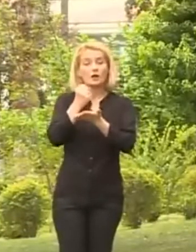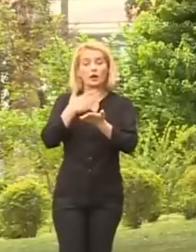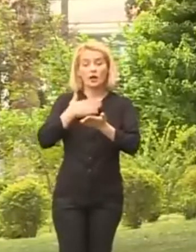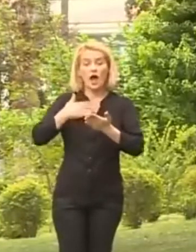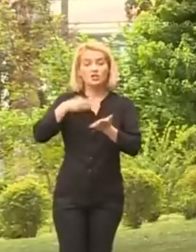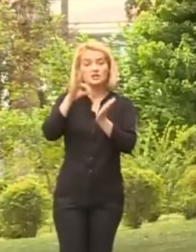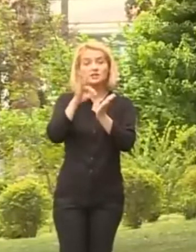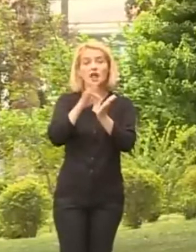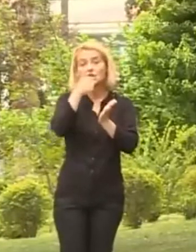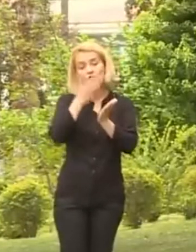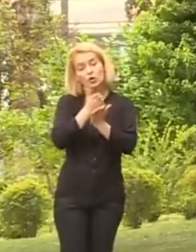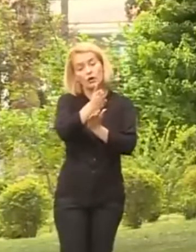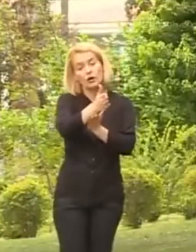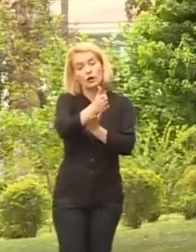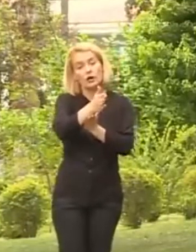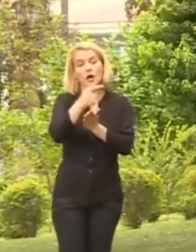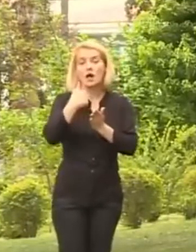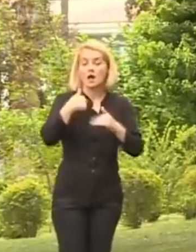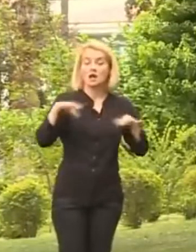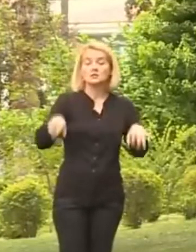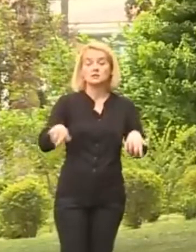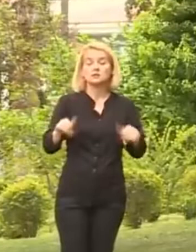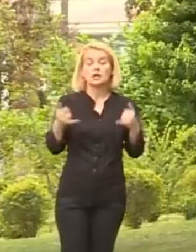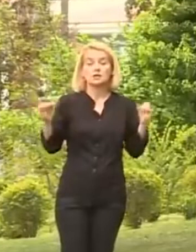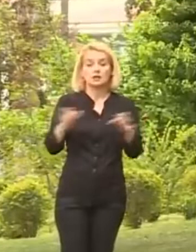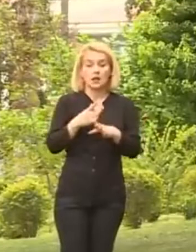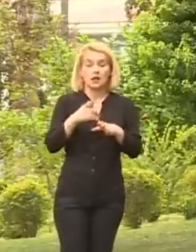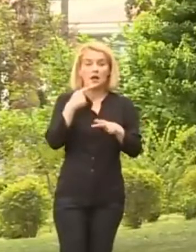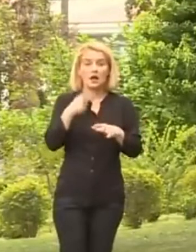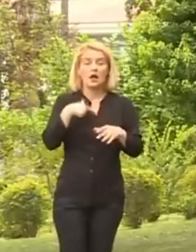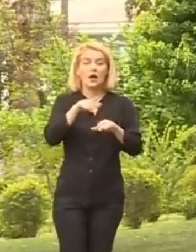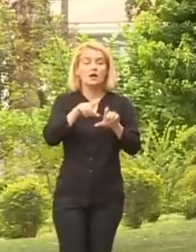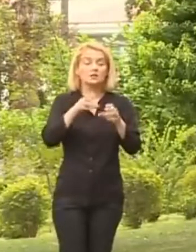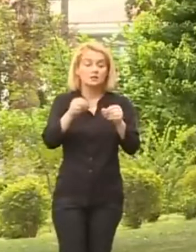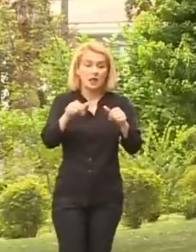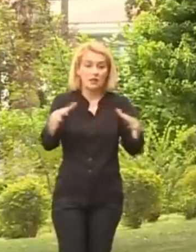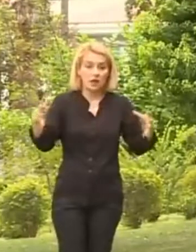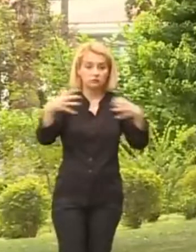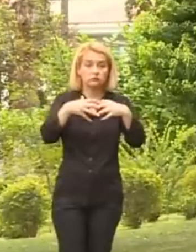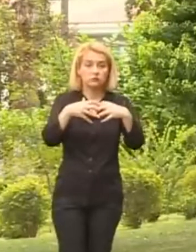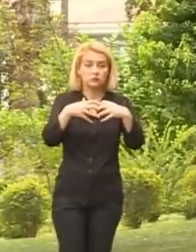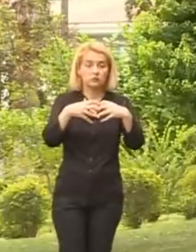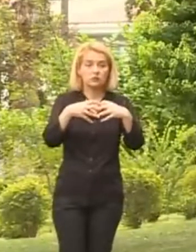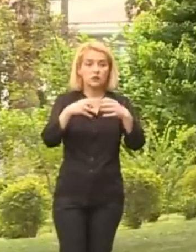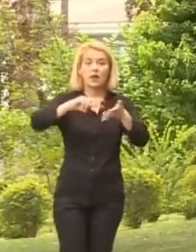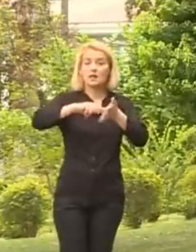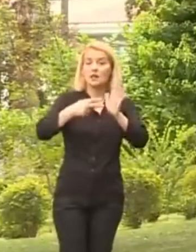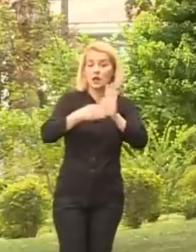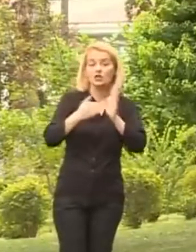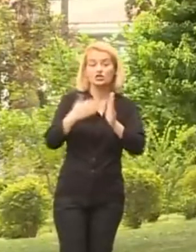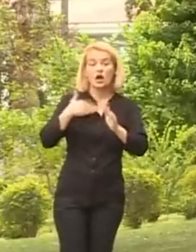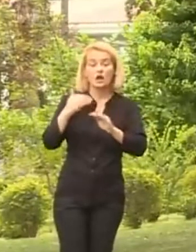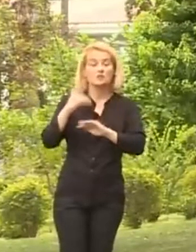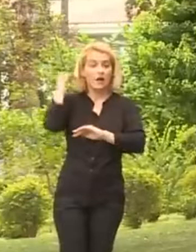нашите цели. Ние сме многу свесни дека земјата е без собрание, дека земјата е со техничка влада,